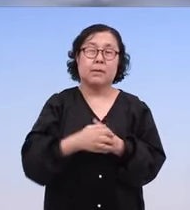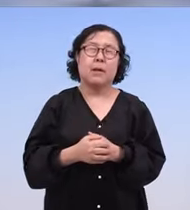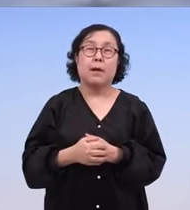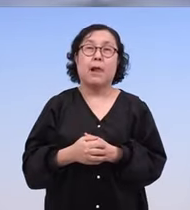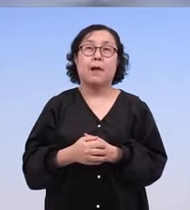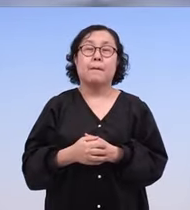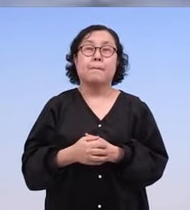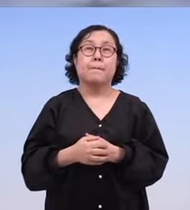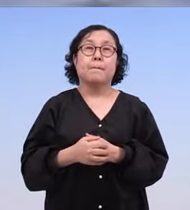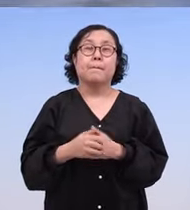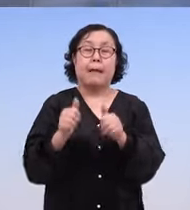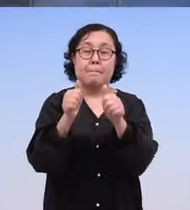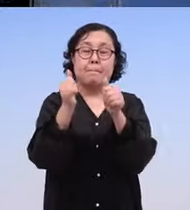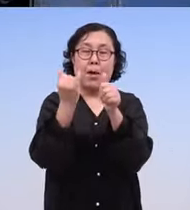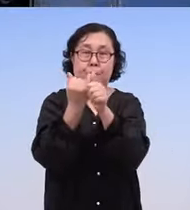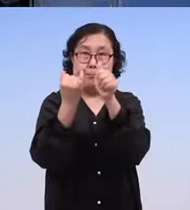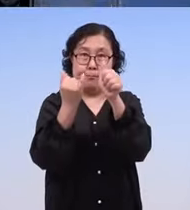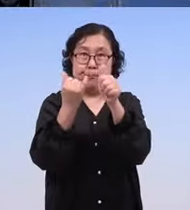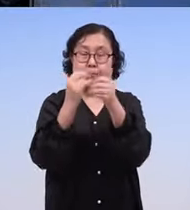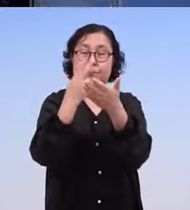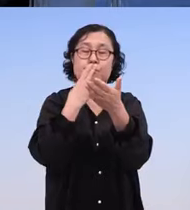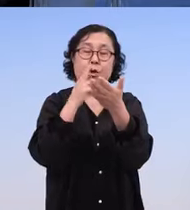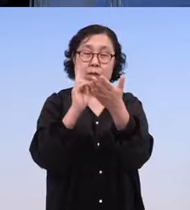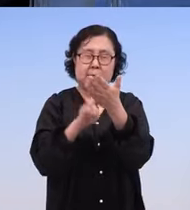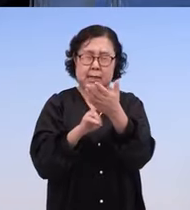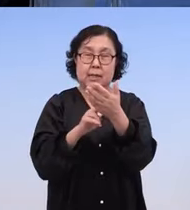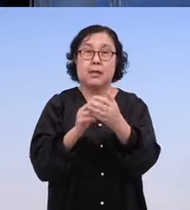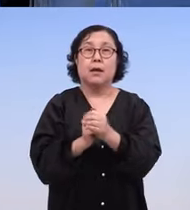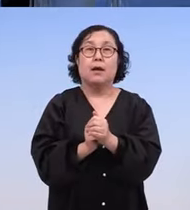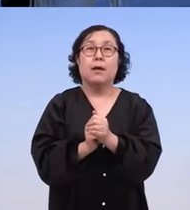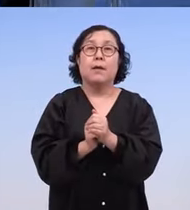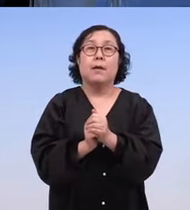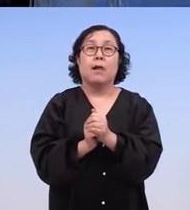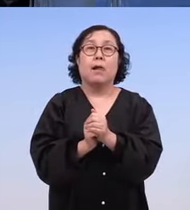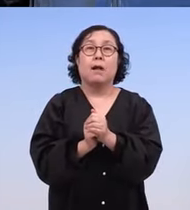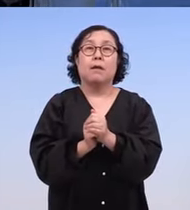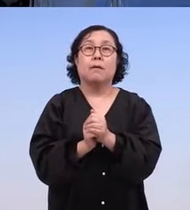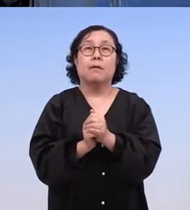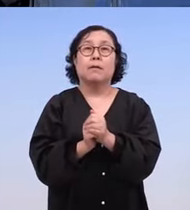편지를 한번 들어보십시오. 자기 처지를 이렇게 표현했습니다.